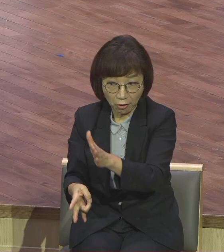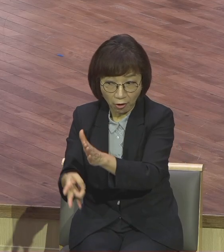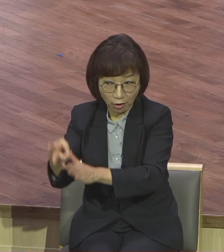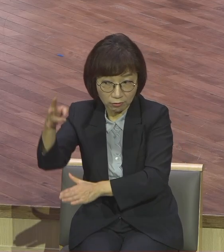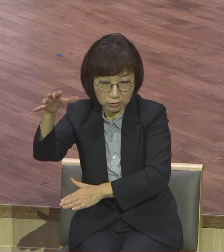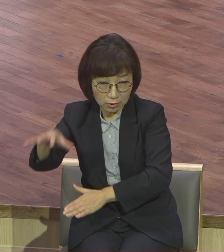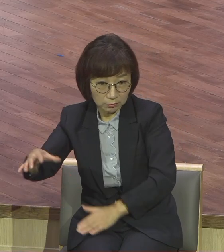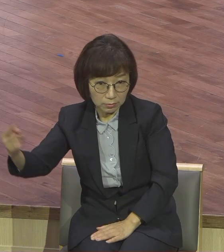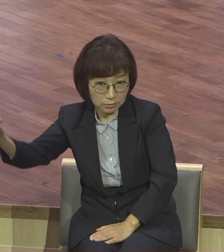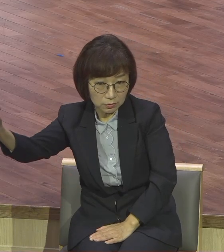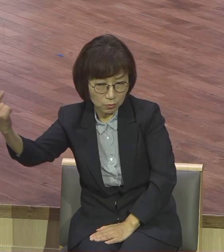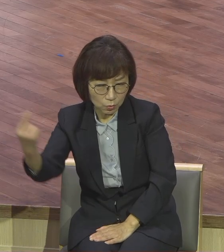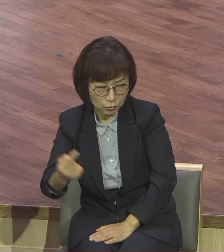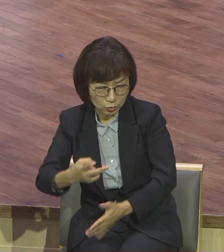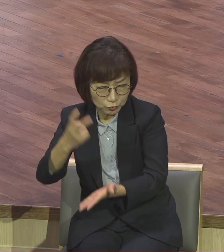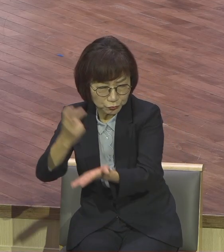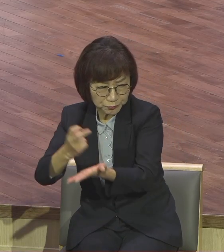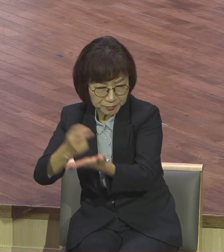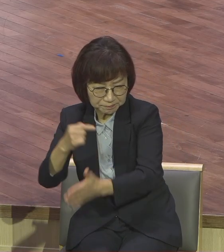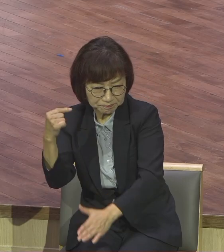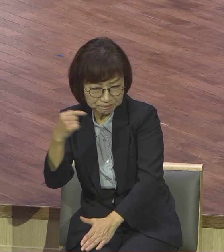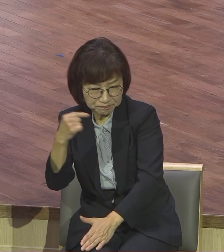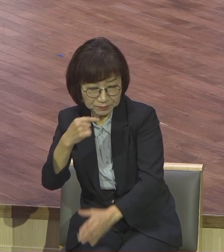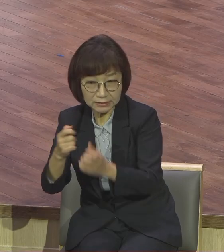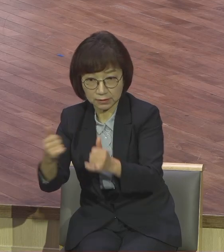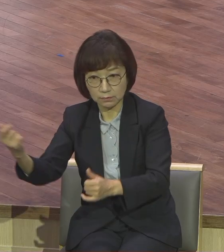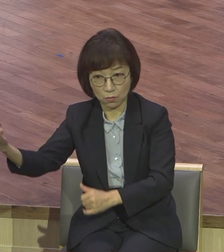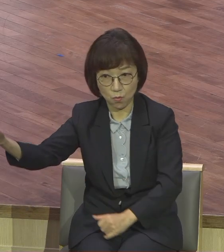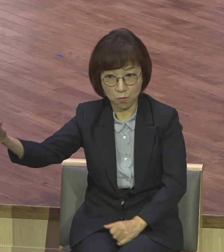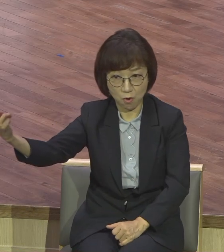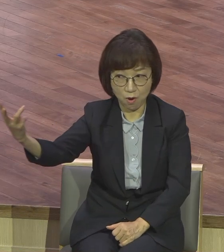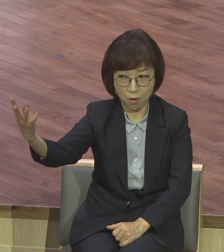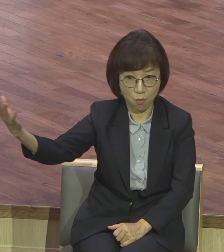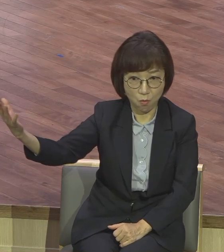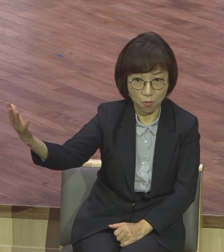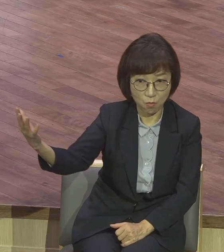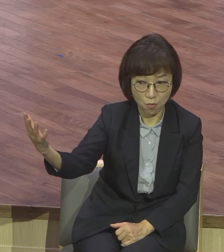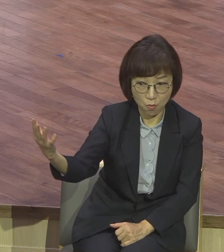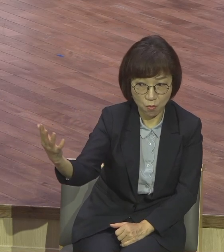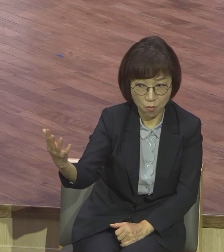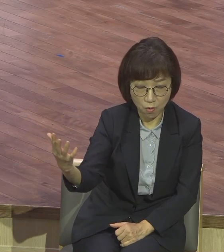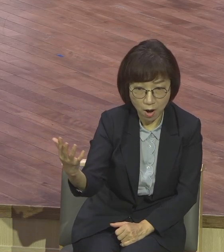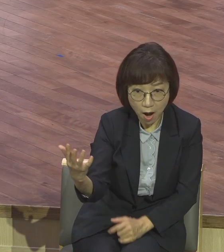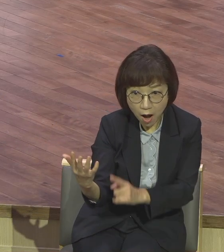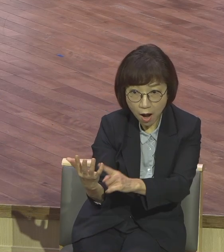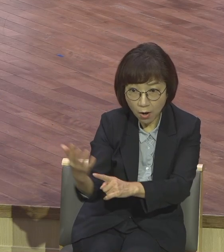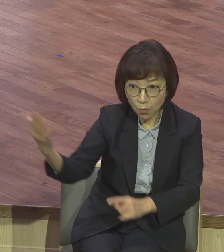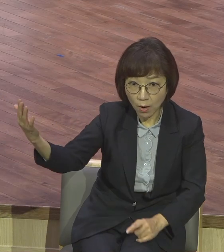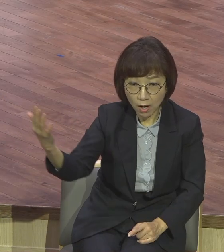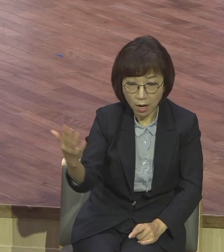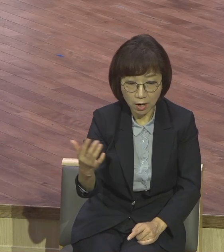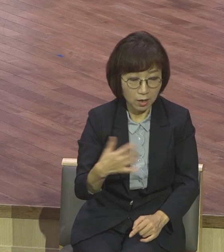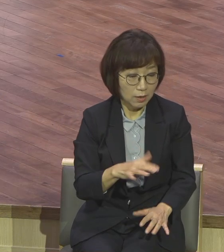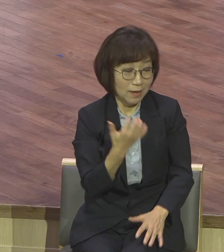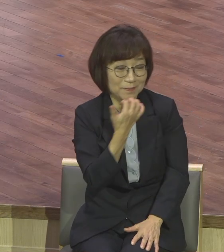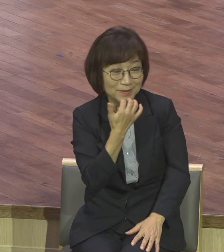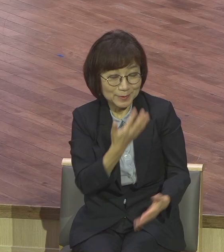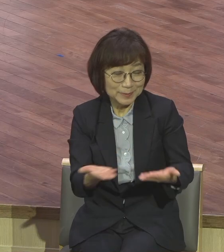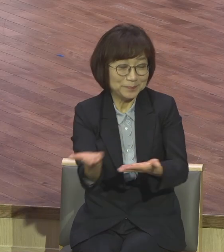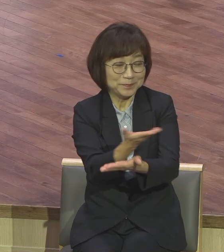예루살렘에서 온 율법주의자들, 예루살렘에서 율법주의자들이 도착을 하게 되니까